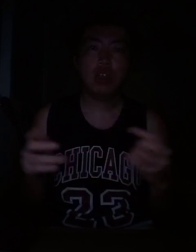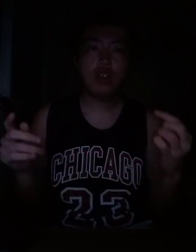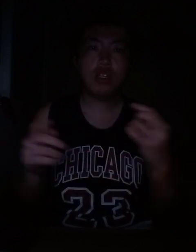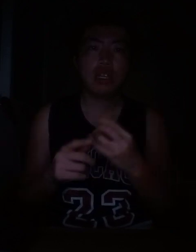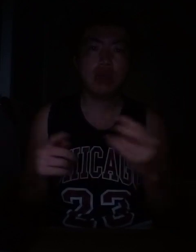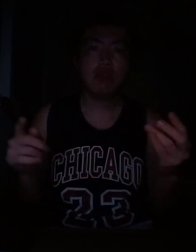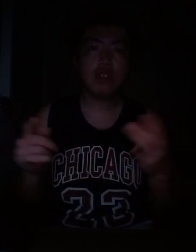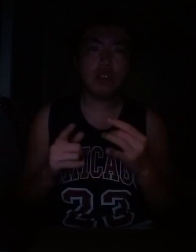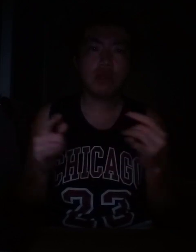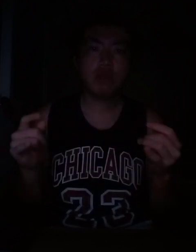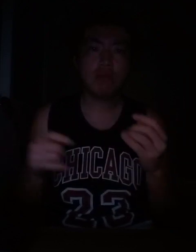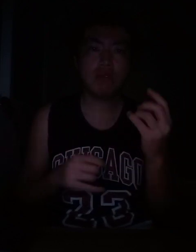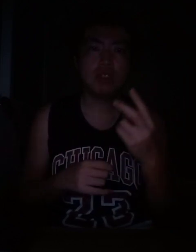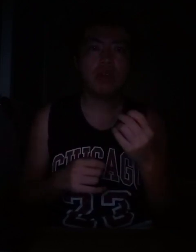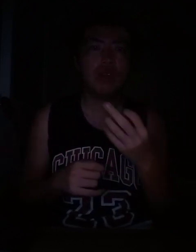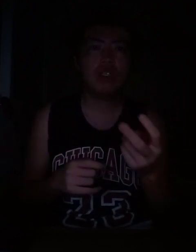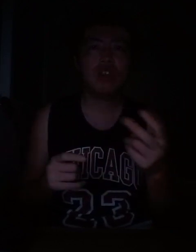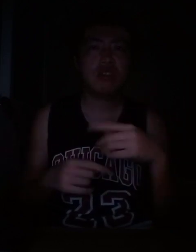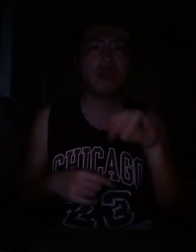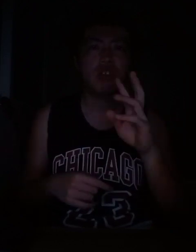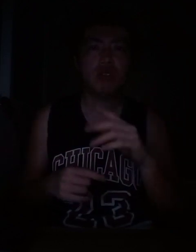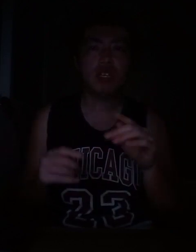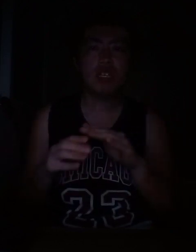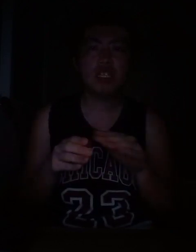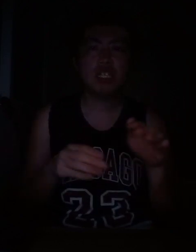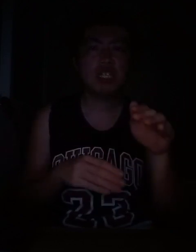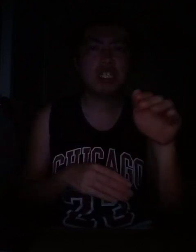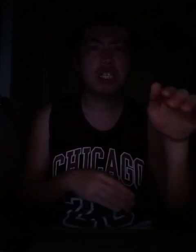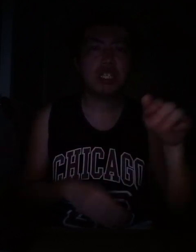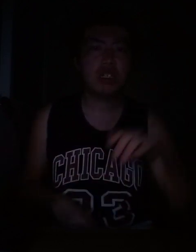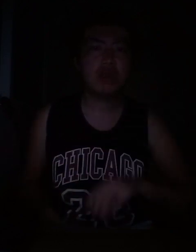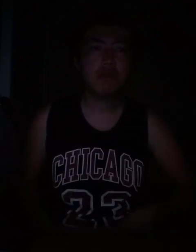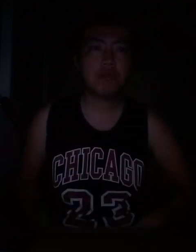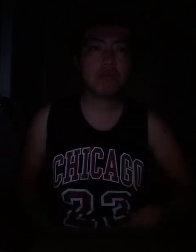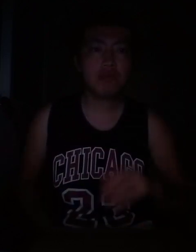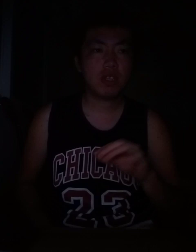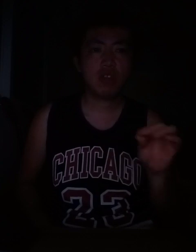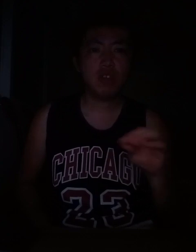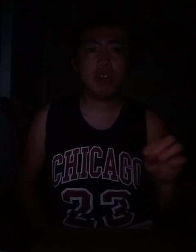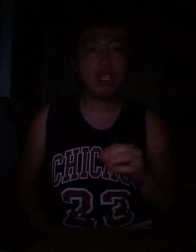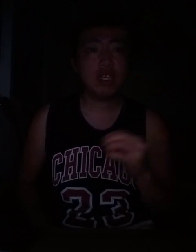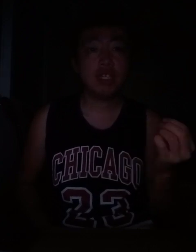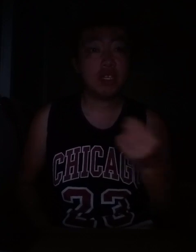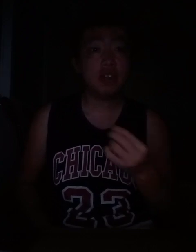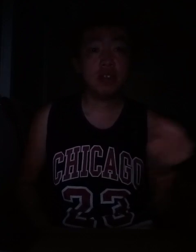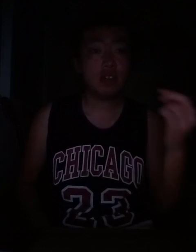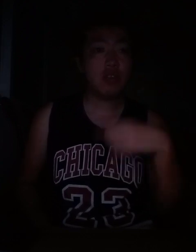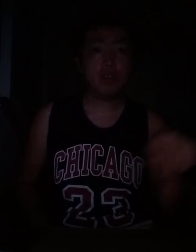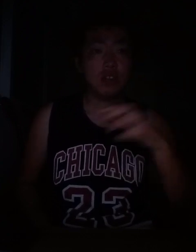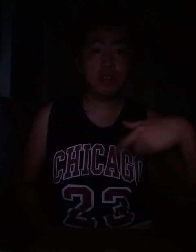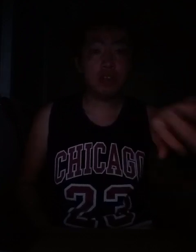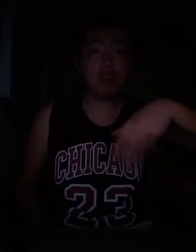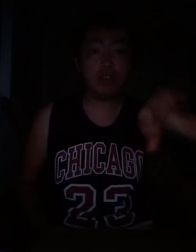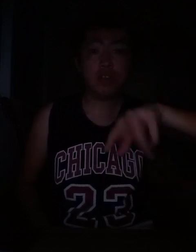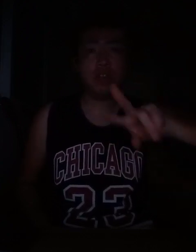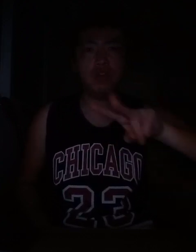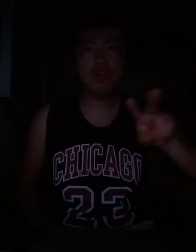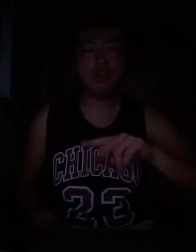피해를 입힌 2002년 태풍 루사보다 느립니다. 당시 루사는 시속 20km 안팎의 속도로 22시간 동안 내륙을